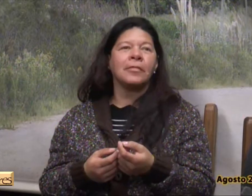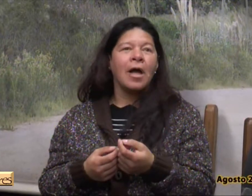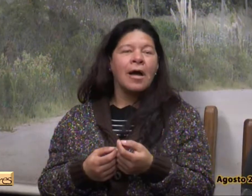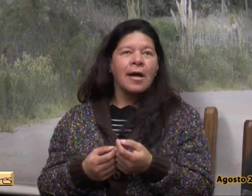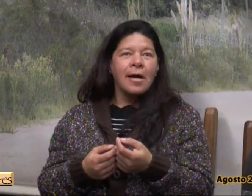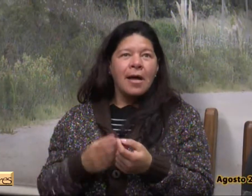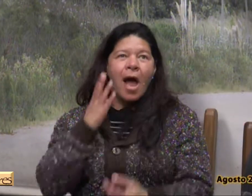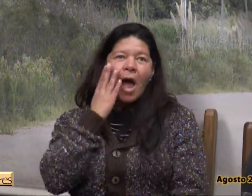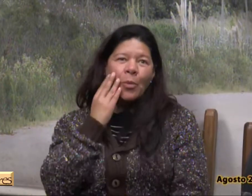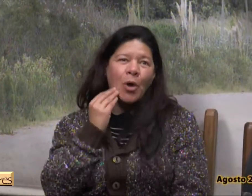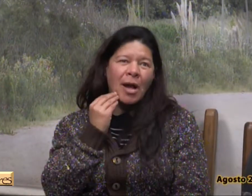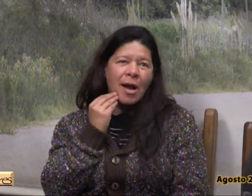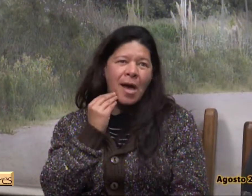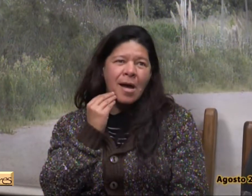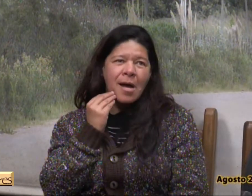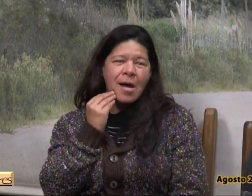Abuela